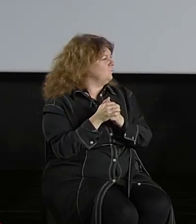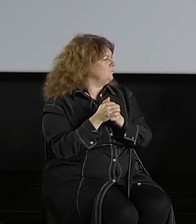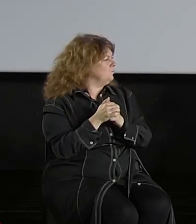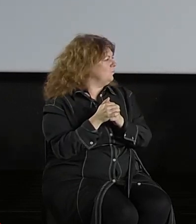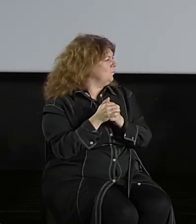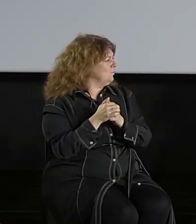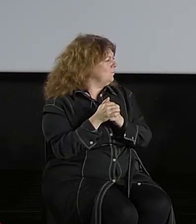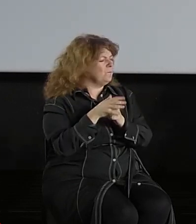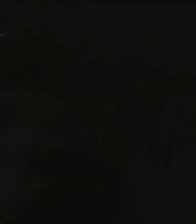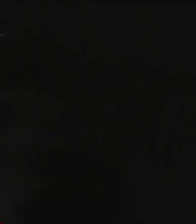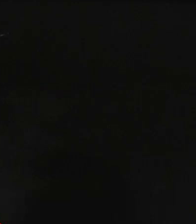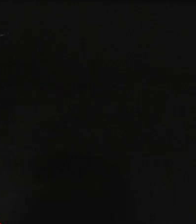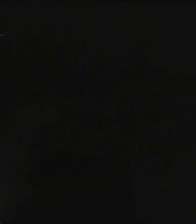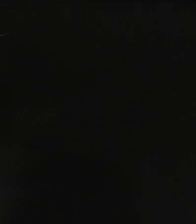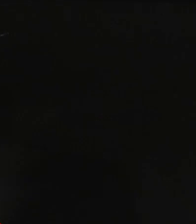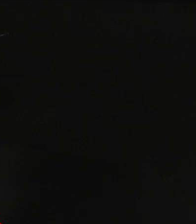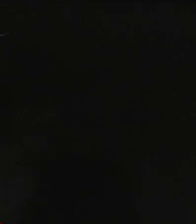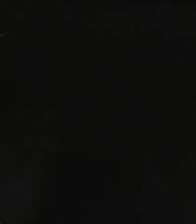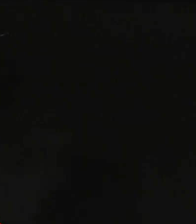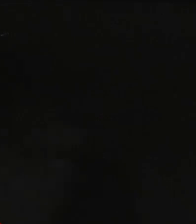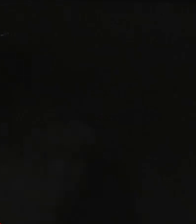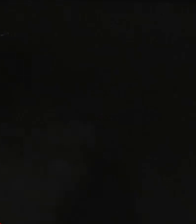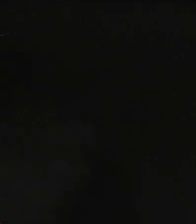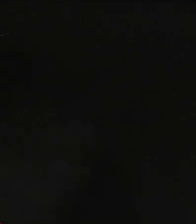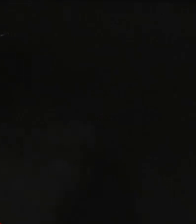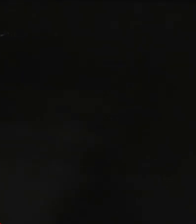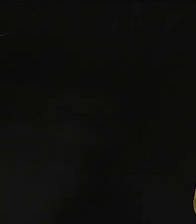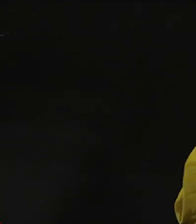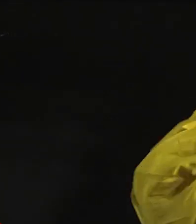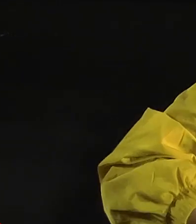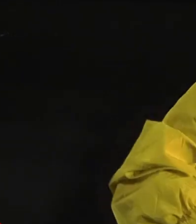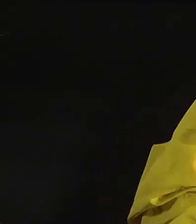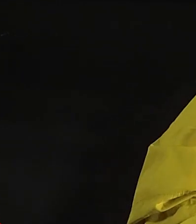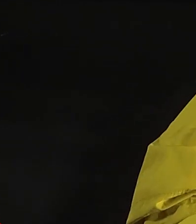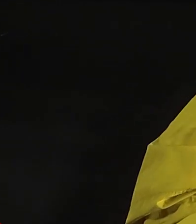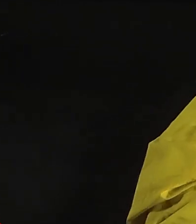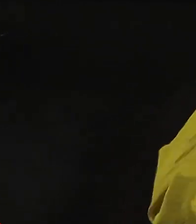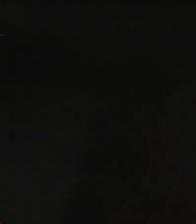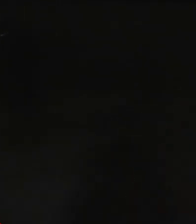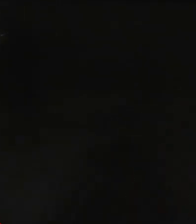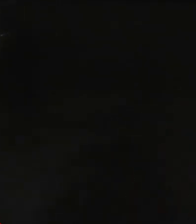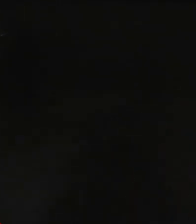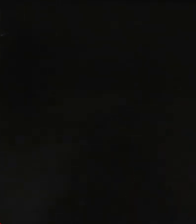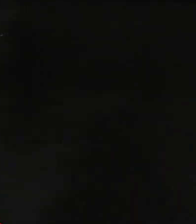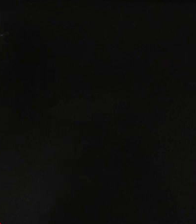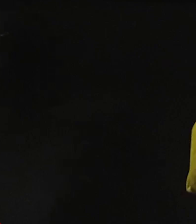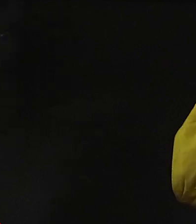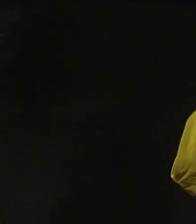también me suena No sé que hace poco creo que les esterilizan no a las personas con